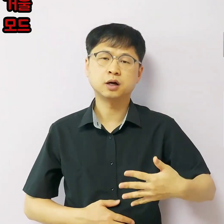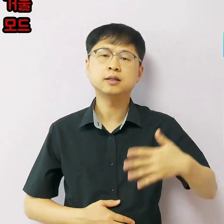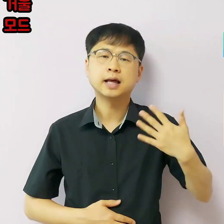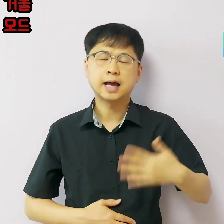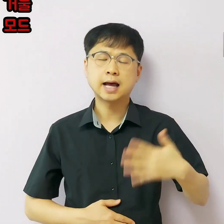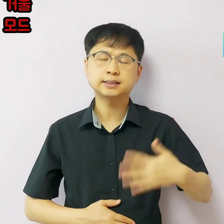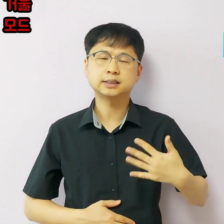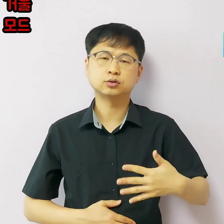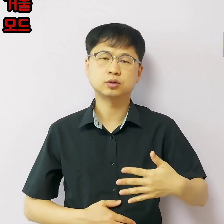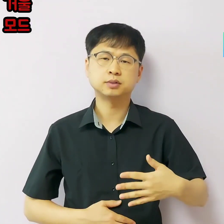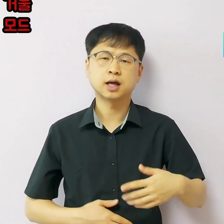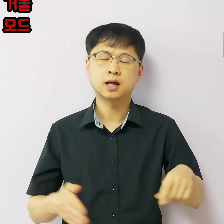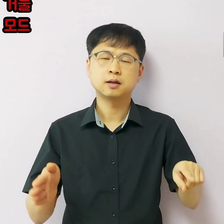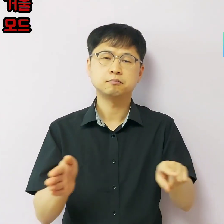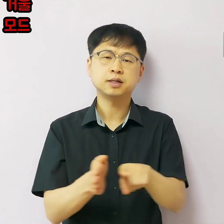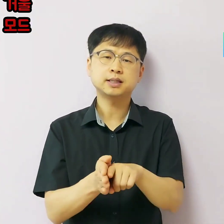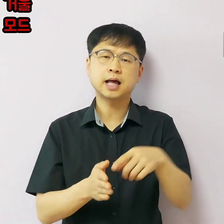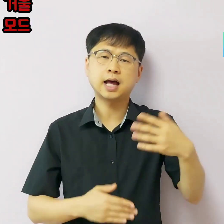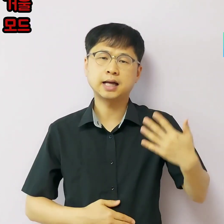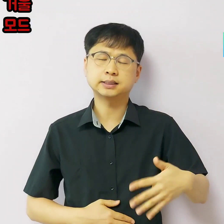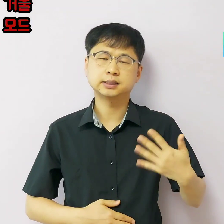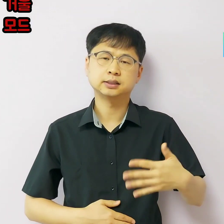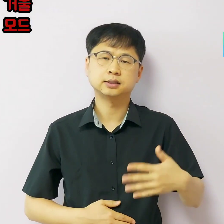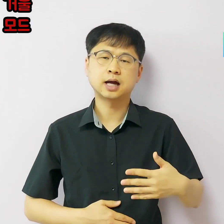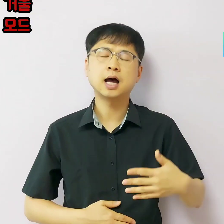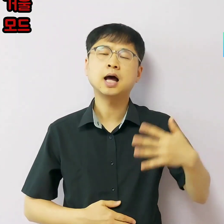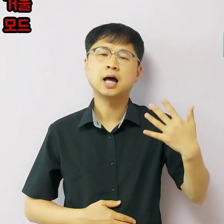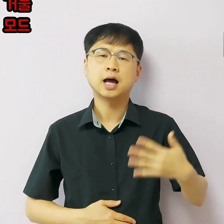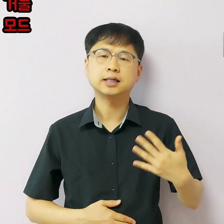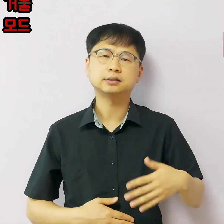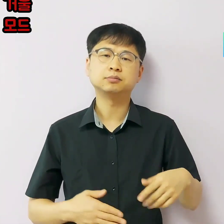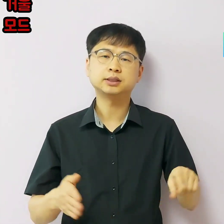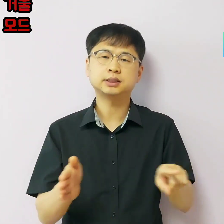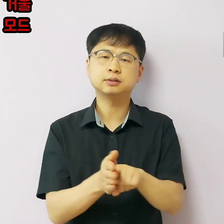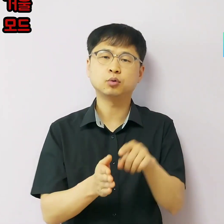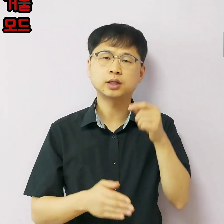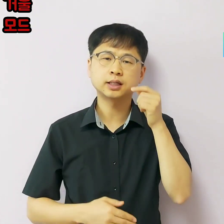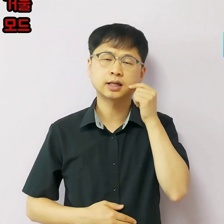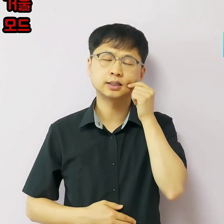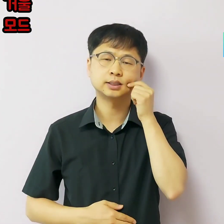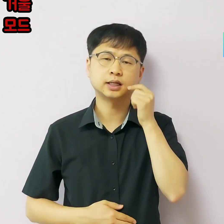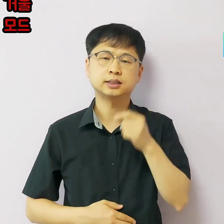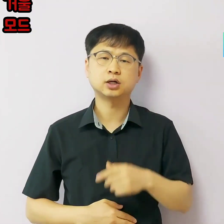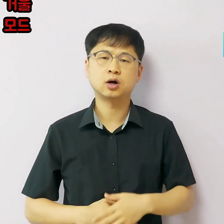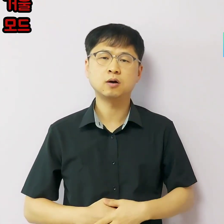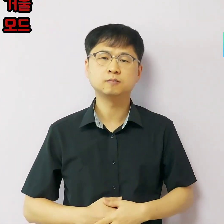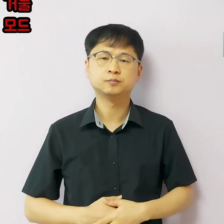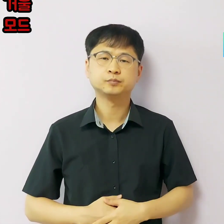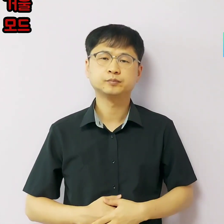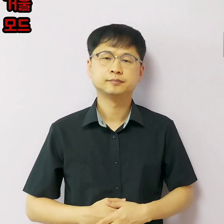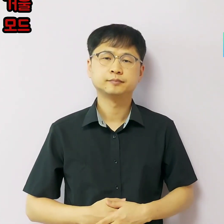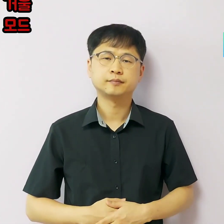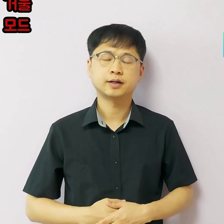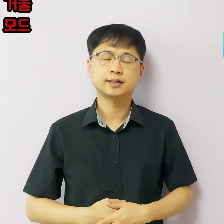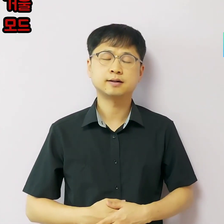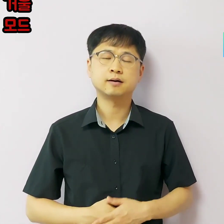주시면 아직이라는 수어입니다. 믿다, 아직, 그러니까 아직 믿지 못하다는 뜻이 되겠죠. 네,